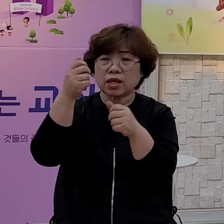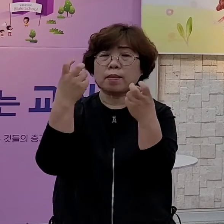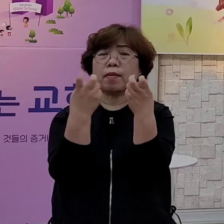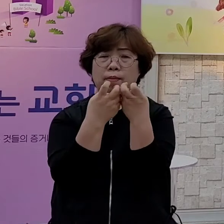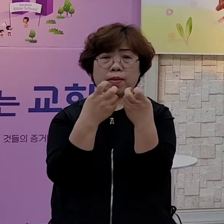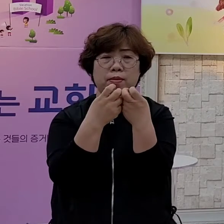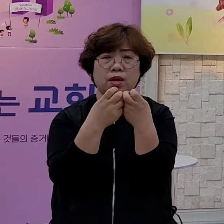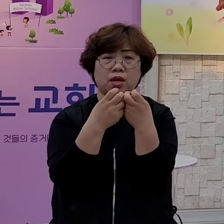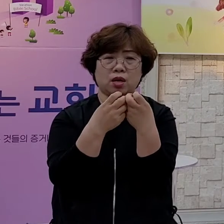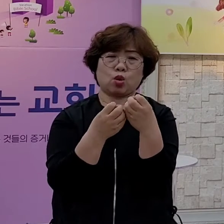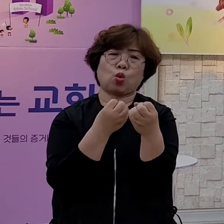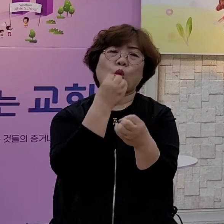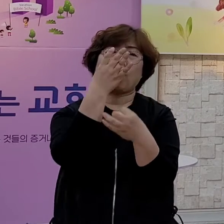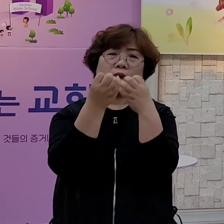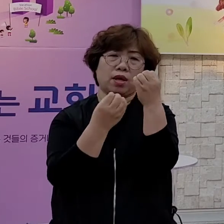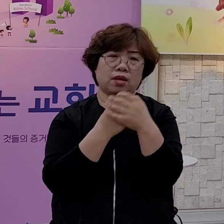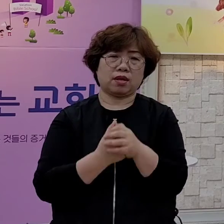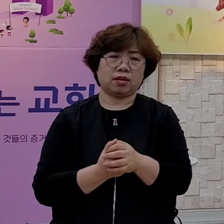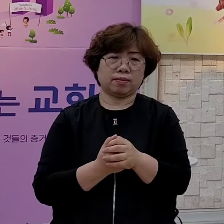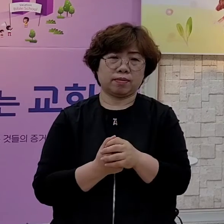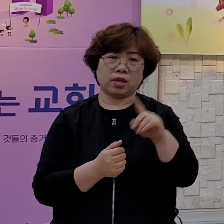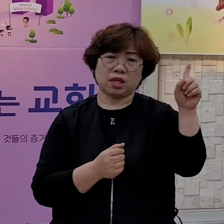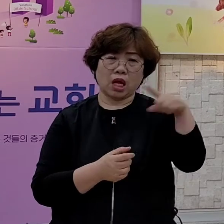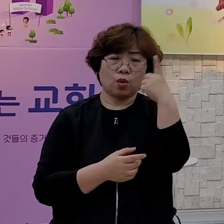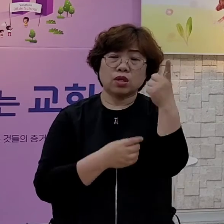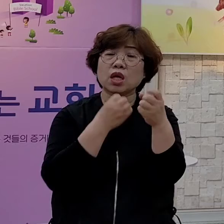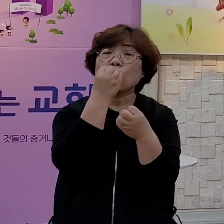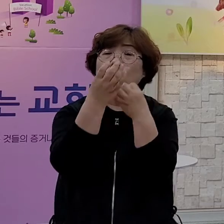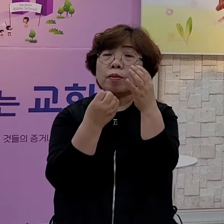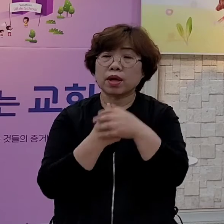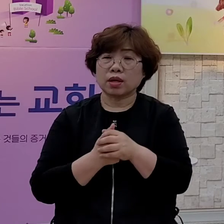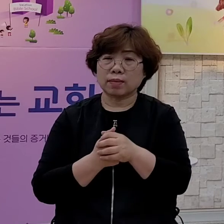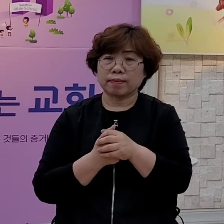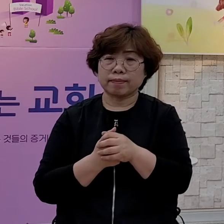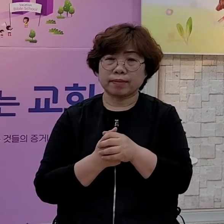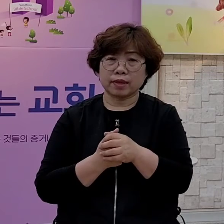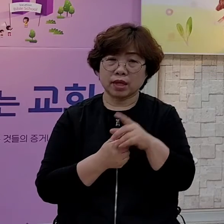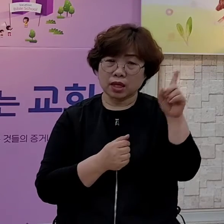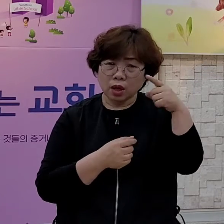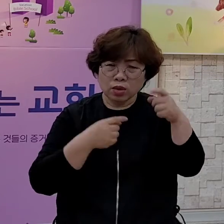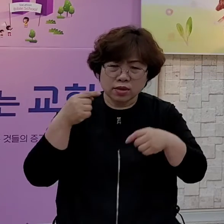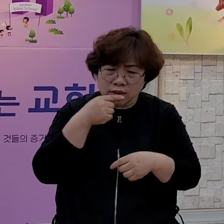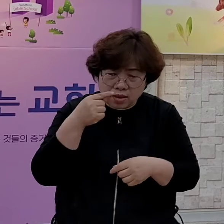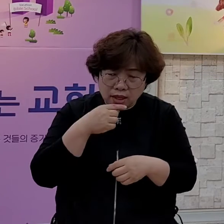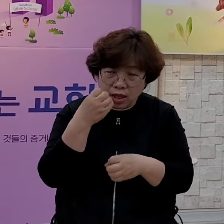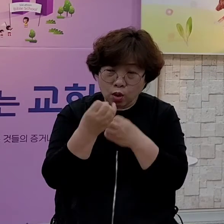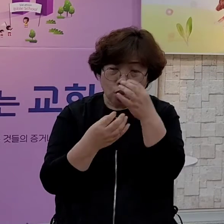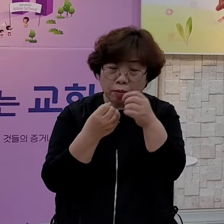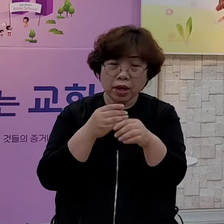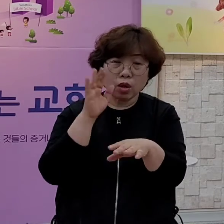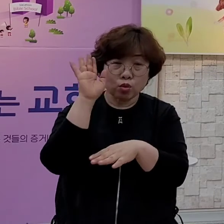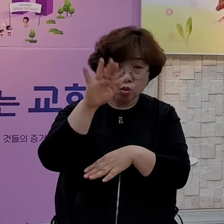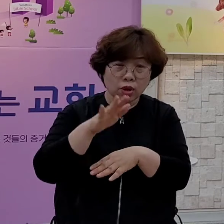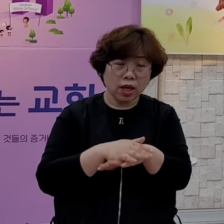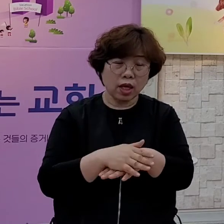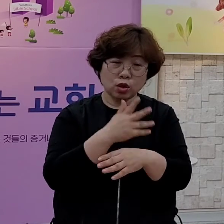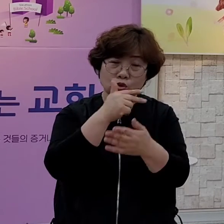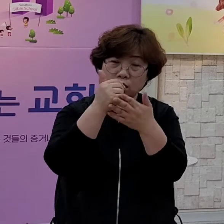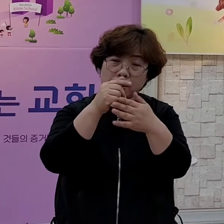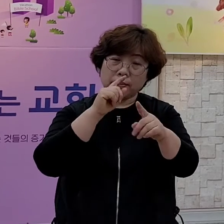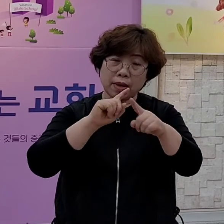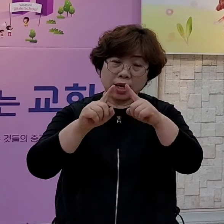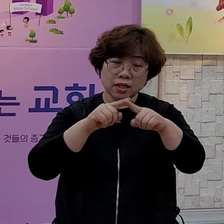있다는 내용이죠. 다윗이 이렇게 철저하게 고백한 이후에 주의 말씀을 내 마음에 두었나이다.